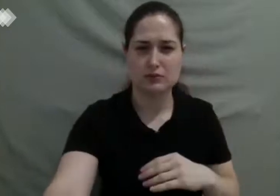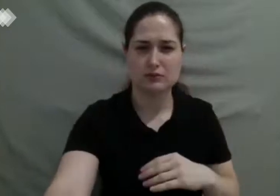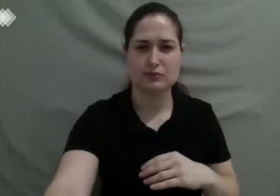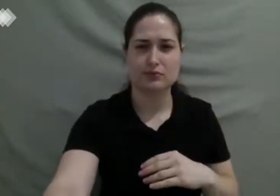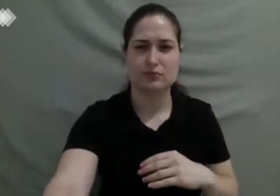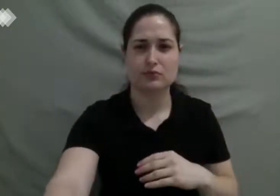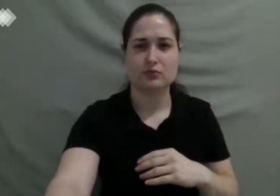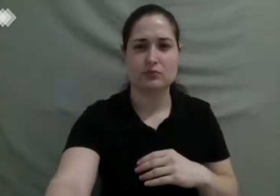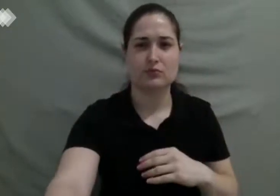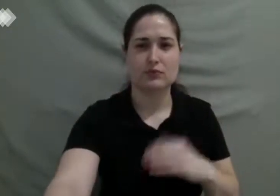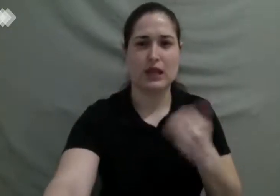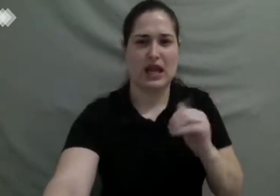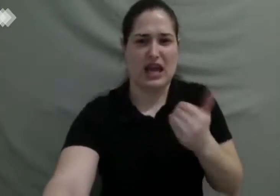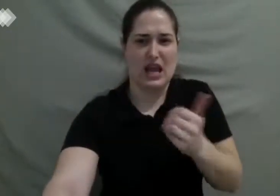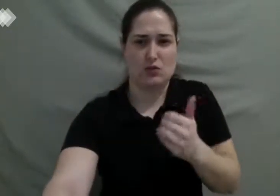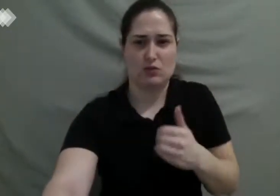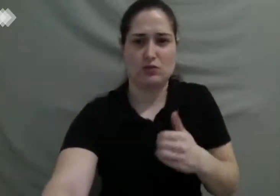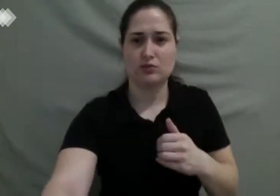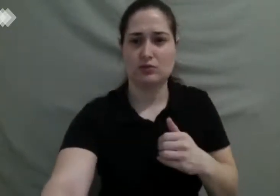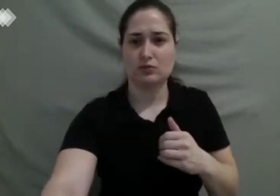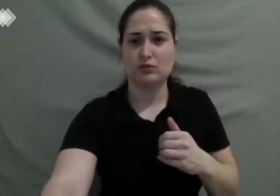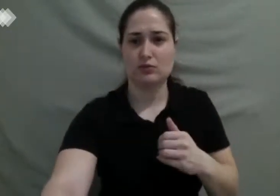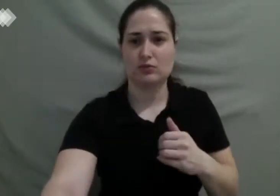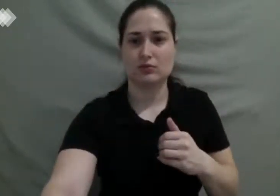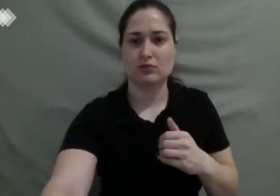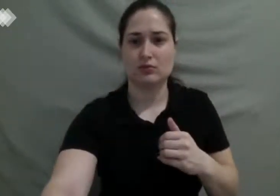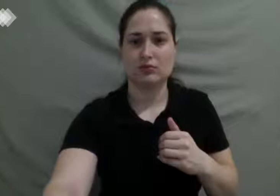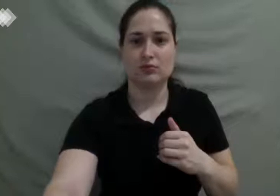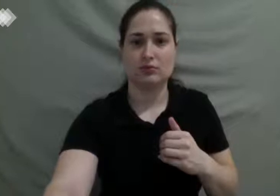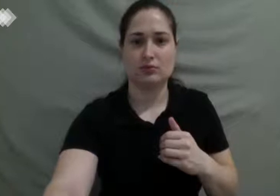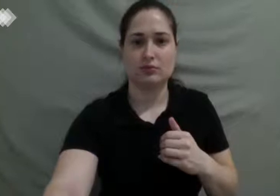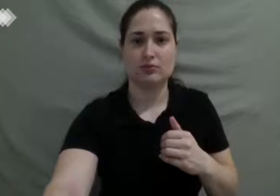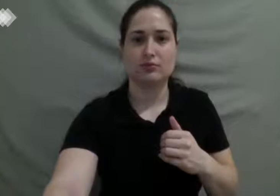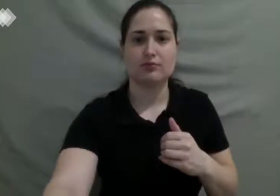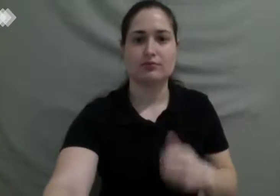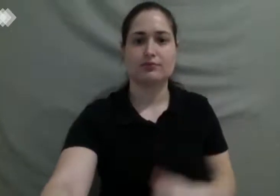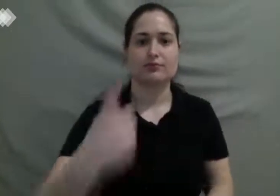cómo lo van a hacer, porque hemos empezado esto y prometemos